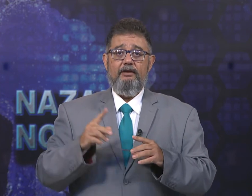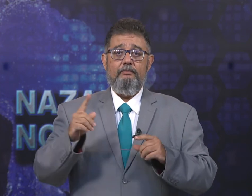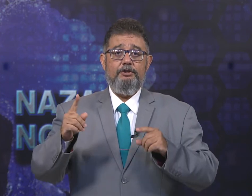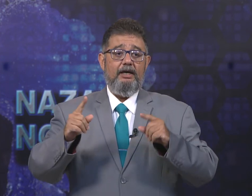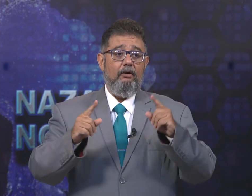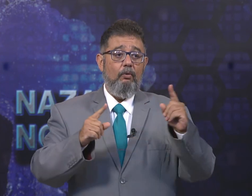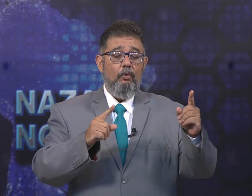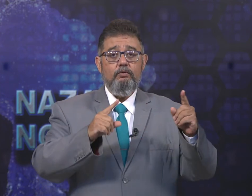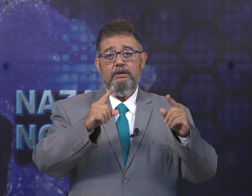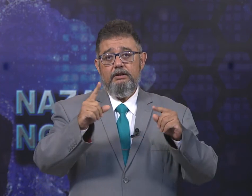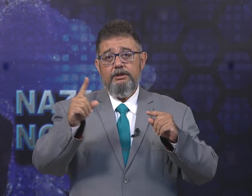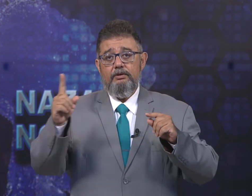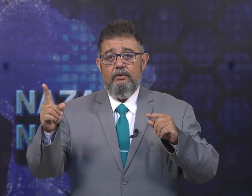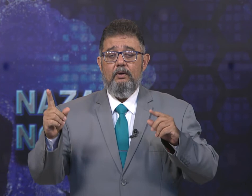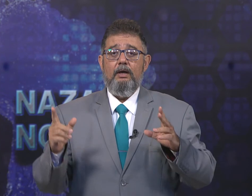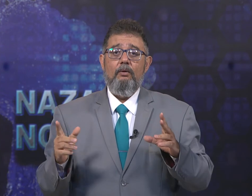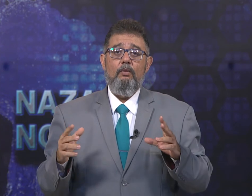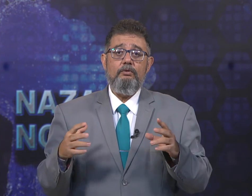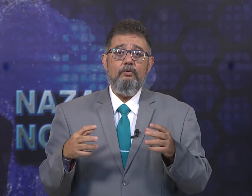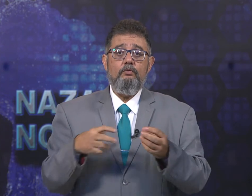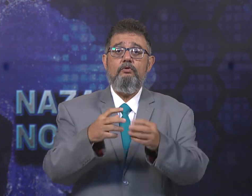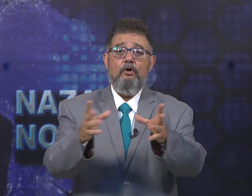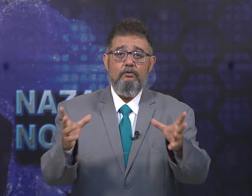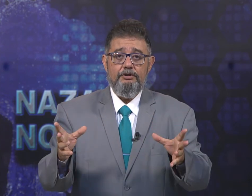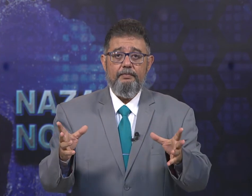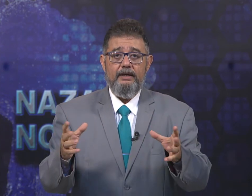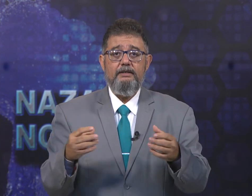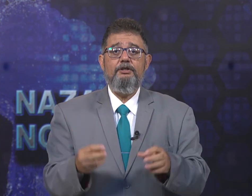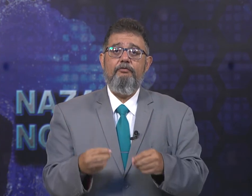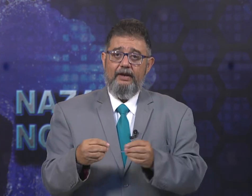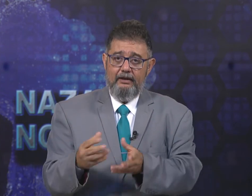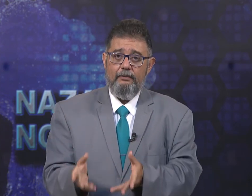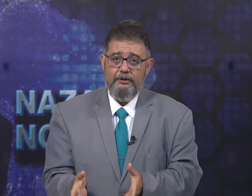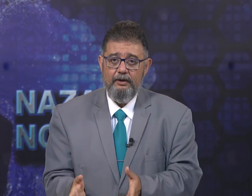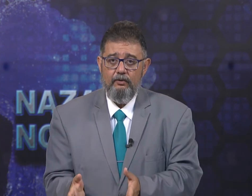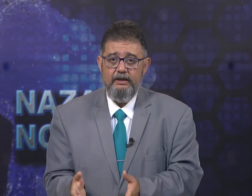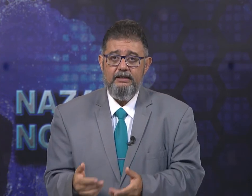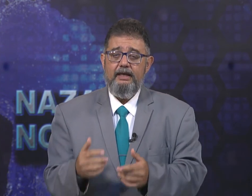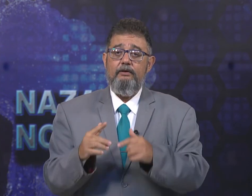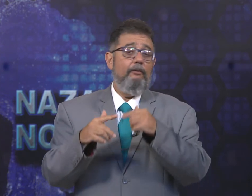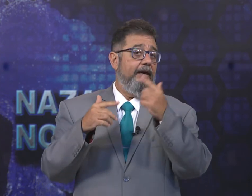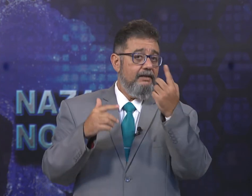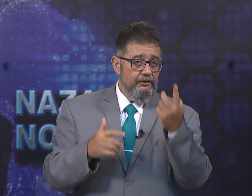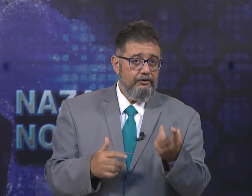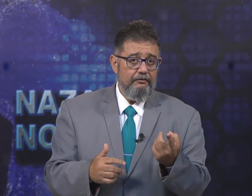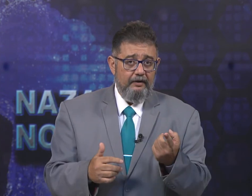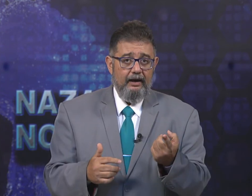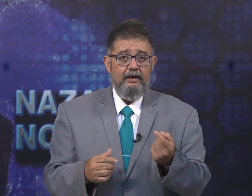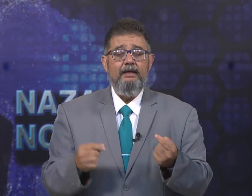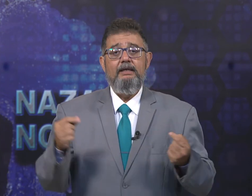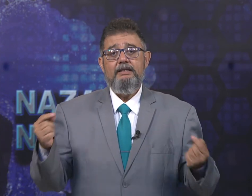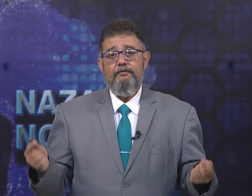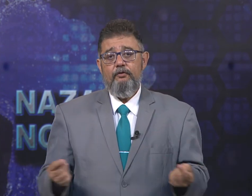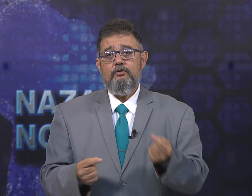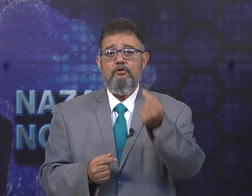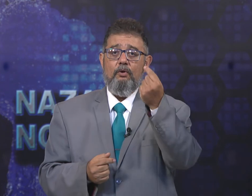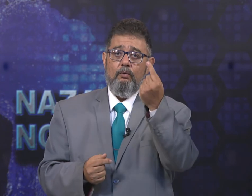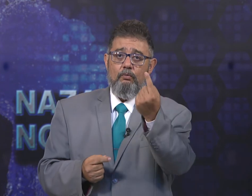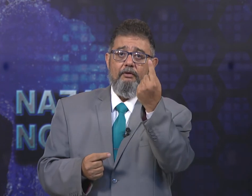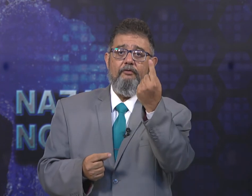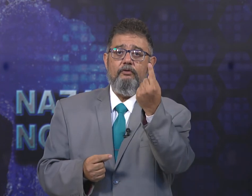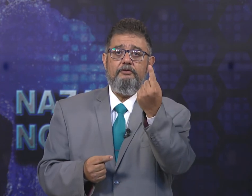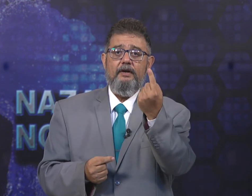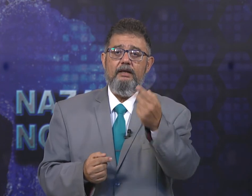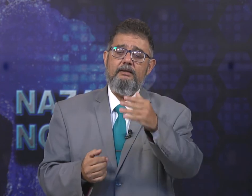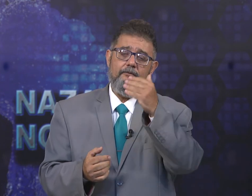pessoas devem buscar outros órgãos de imprensa. Estão falando a mesma coisa? Daí comecem a desconfiar. Se for só